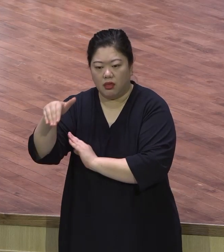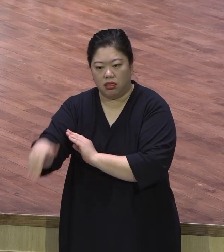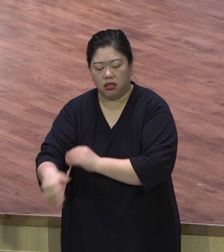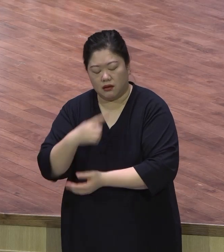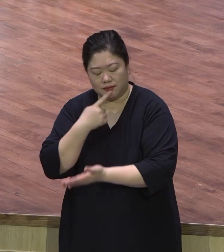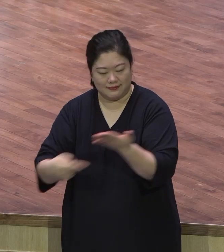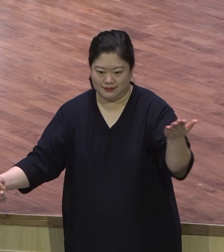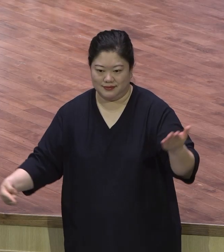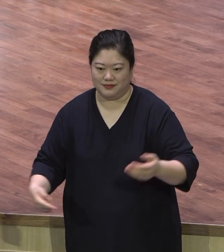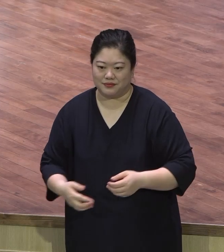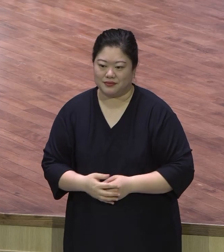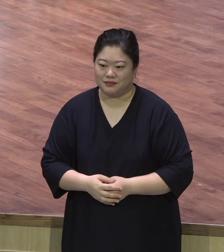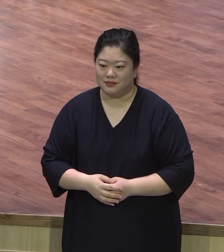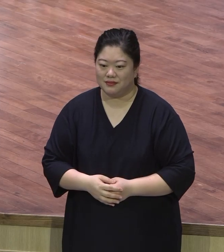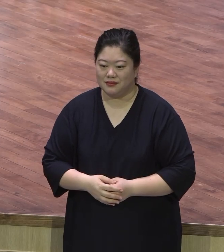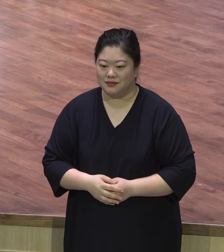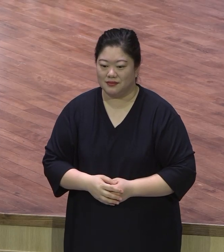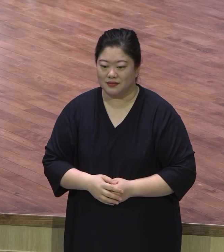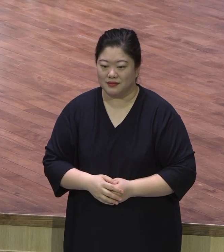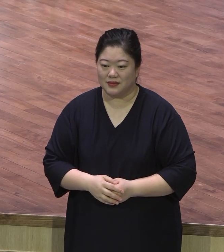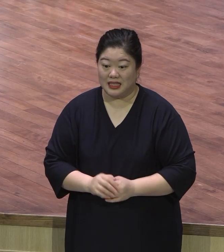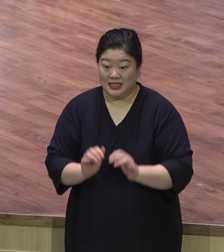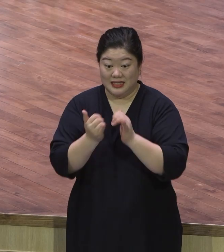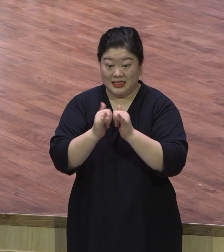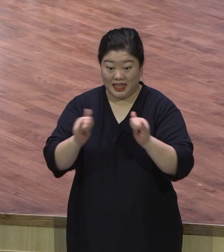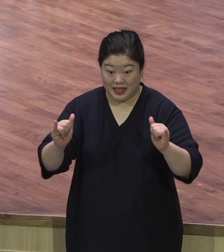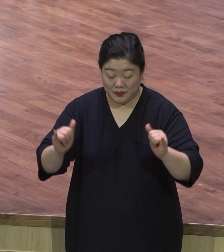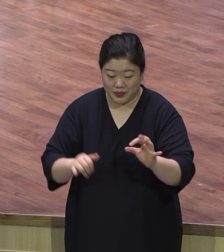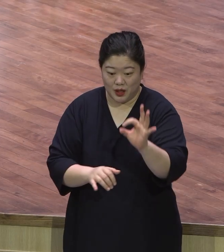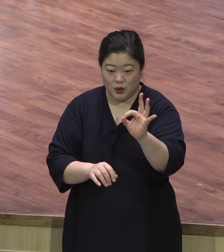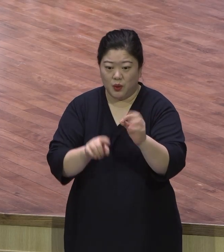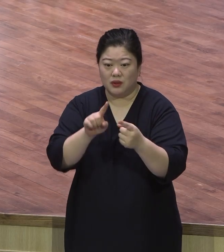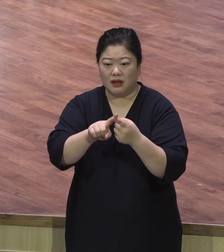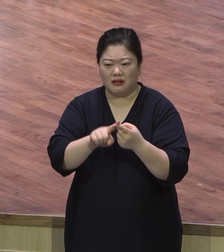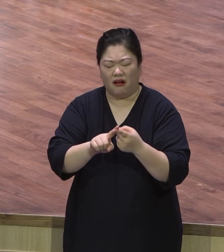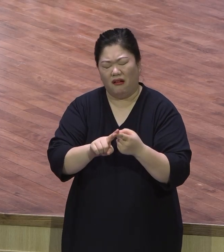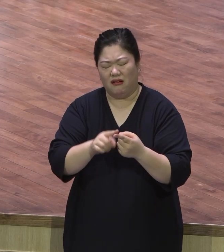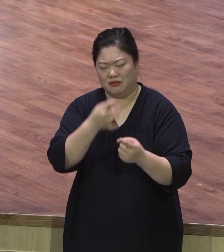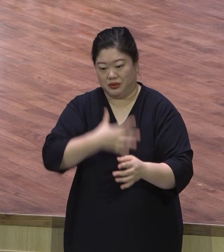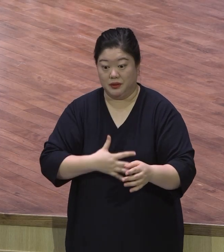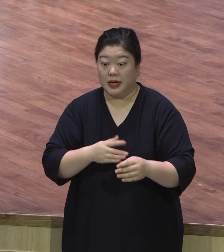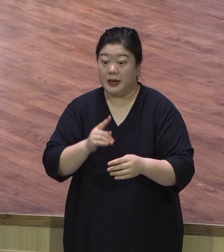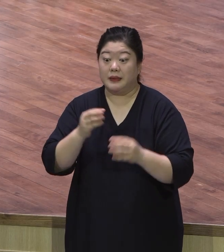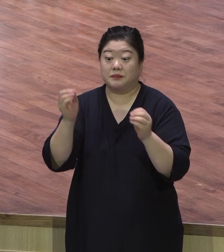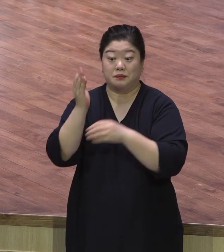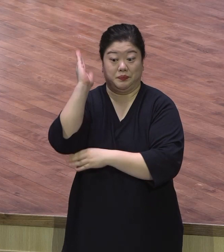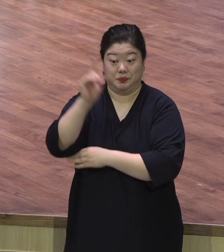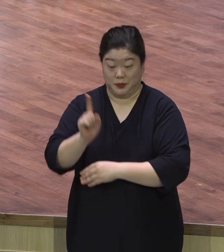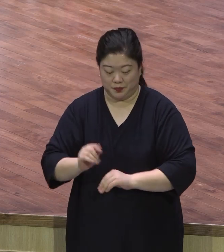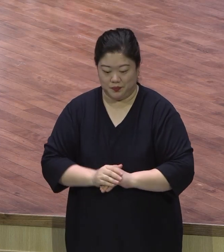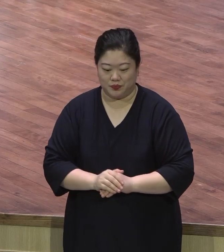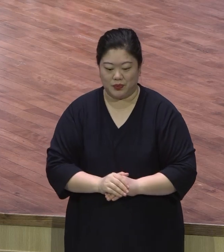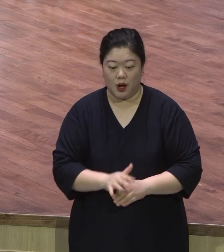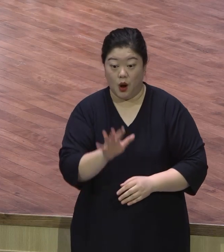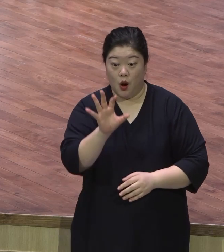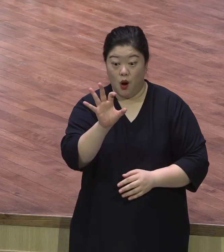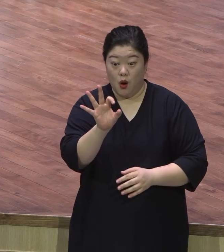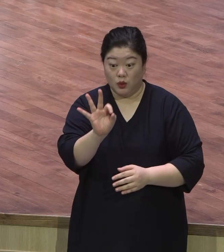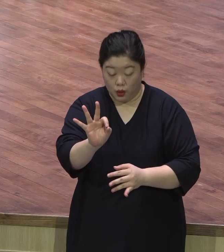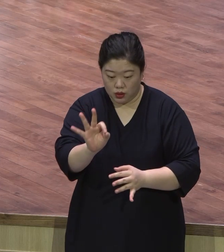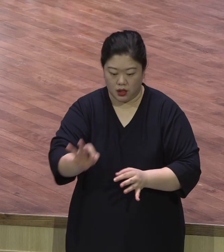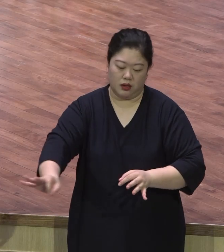이런 돈에 대한 인간의 욕망이 얼마나 강한지 이런 말이 있어요 흐르는 돈은 인간 내민의